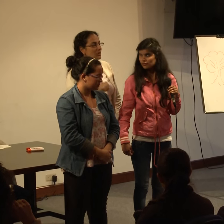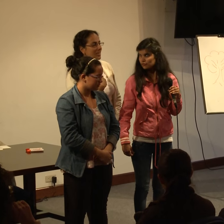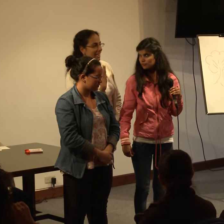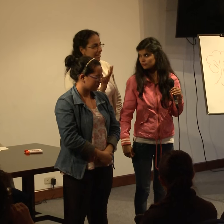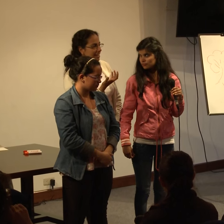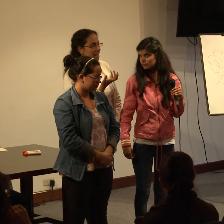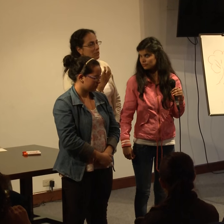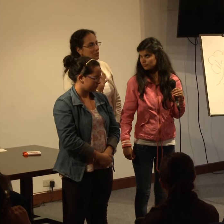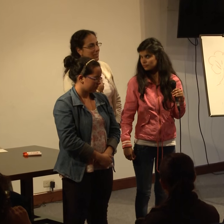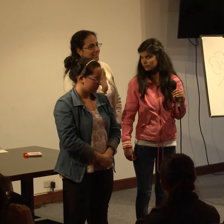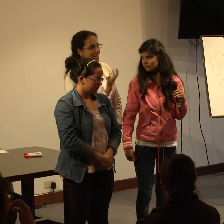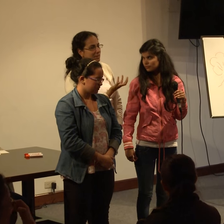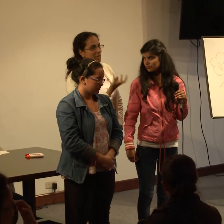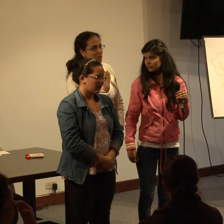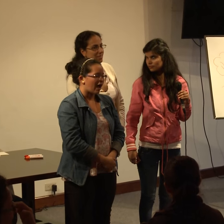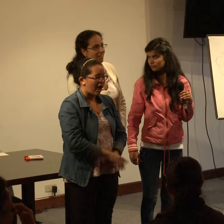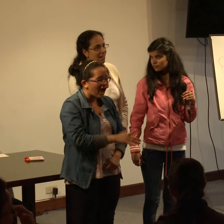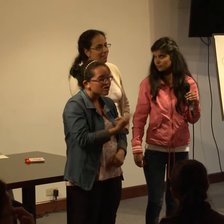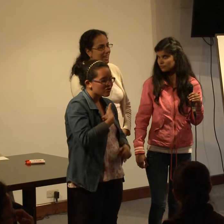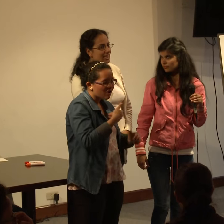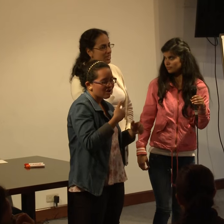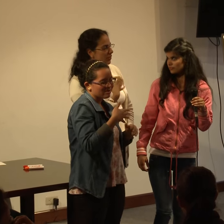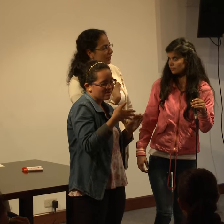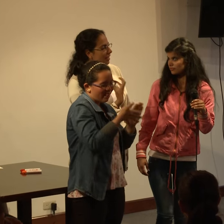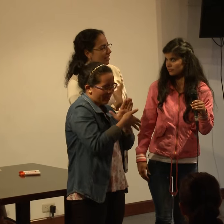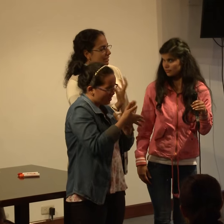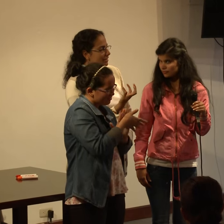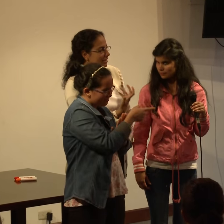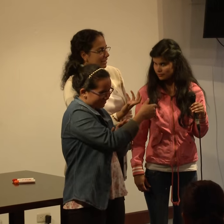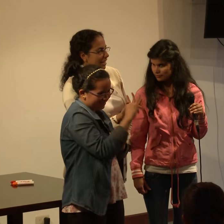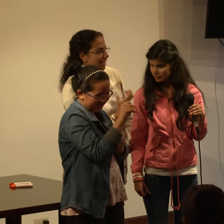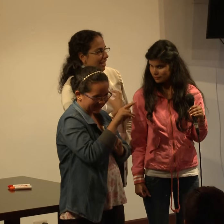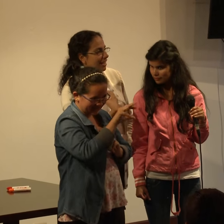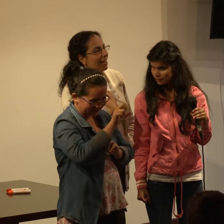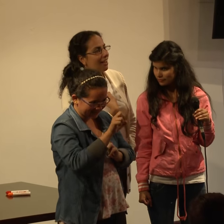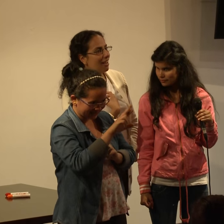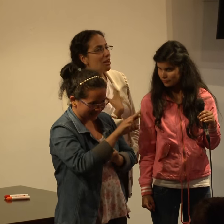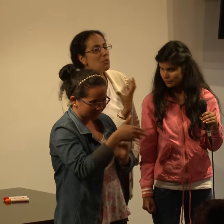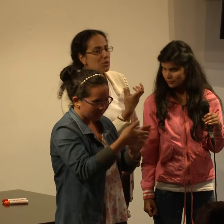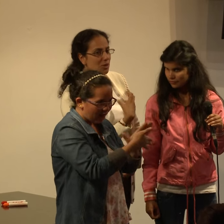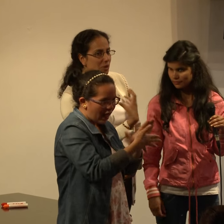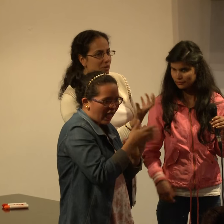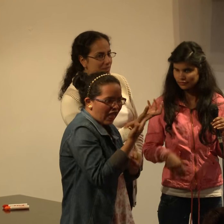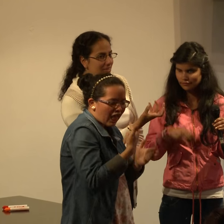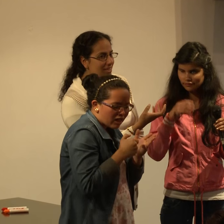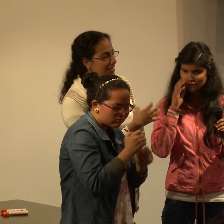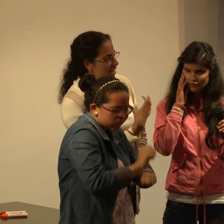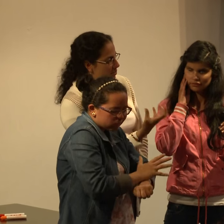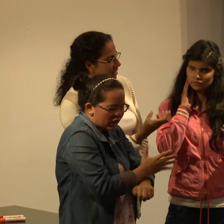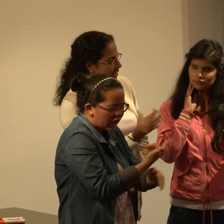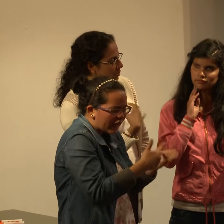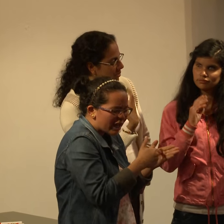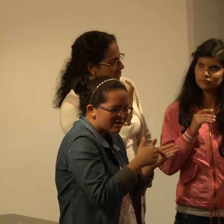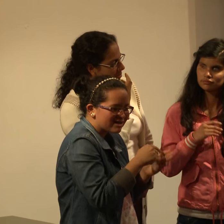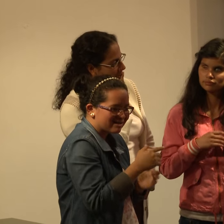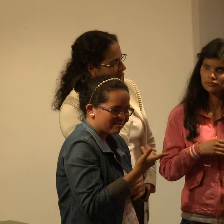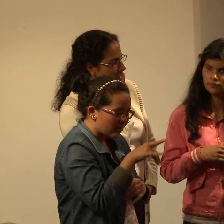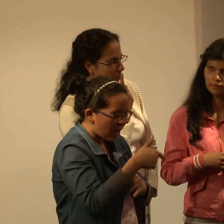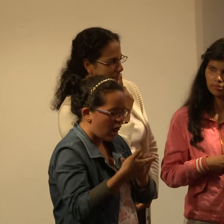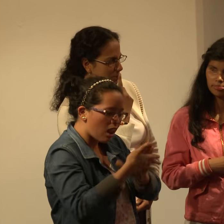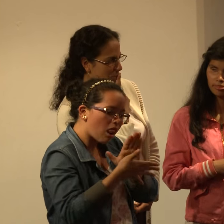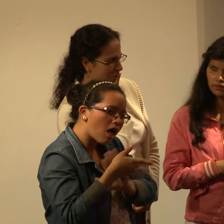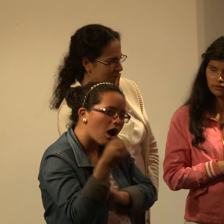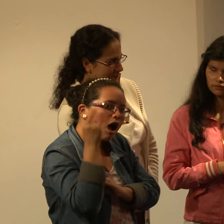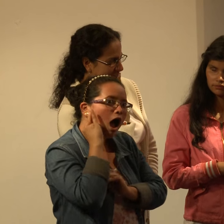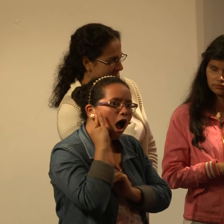O cuando te la narramos, porque se la contamos entre Javier y yo, ¿qué emoción te transmitimos? Sí,